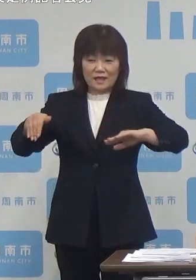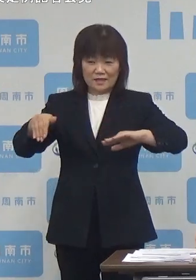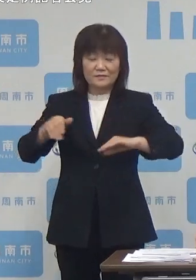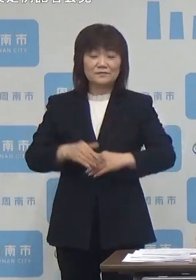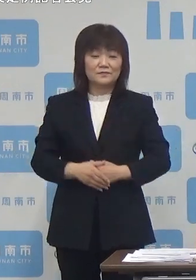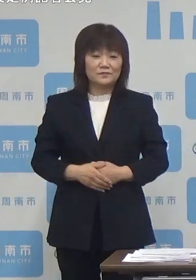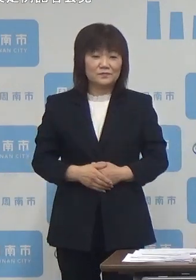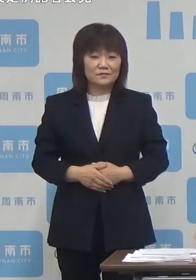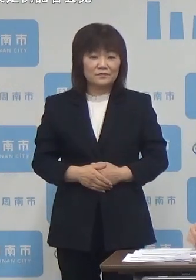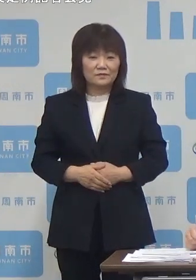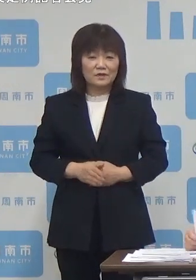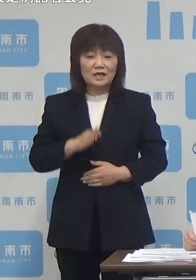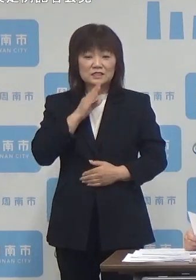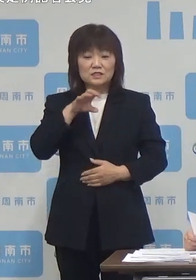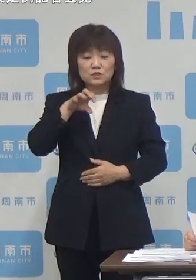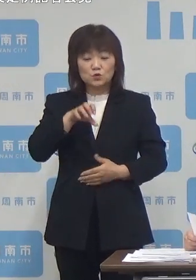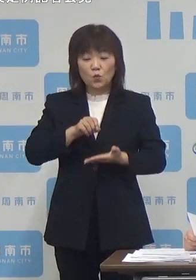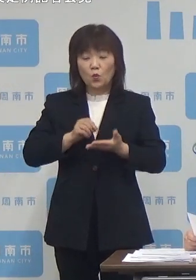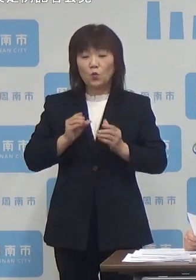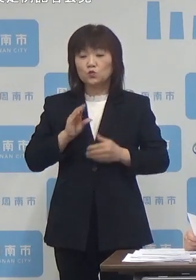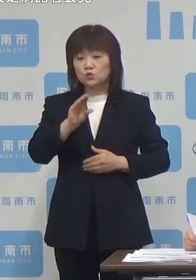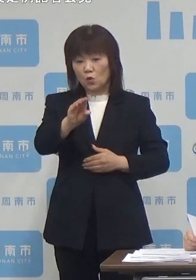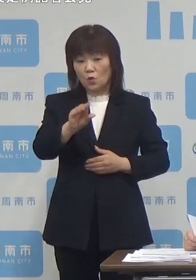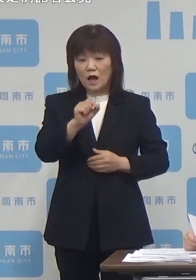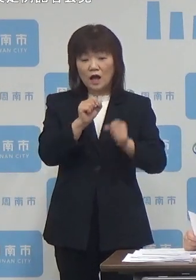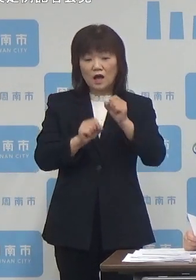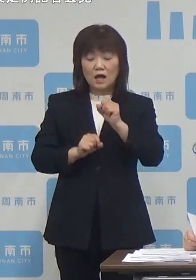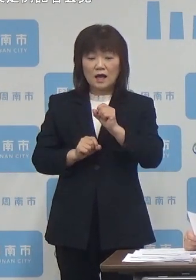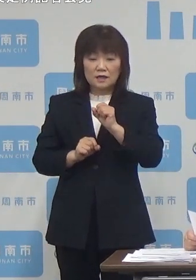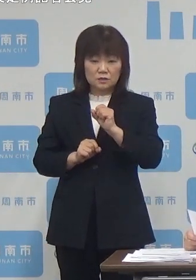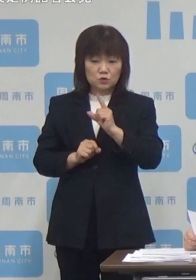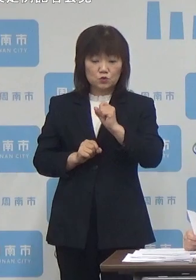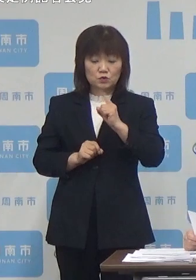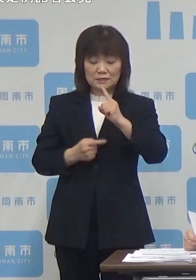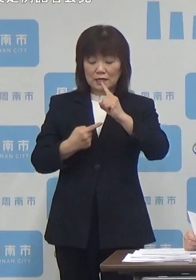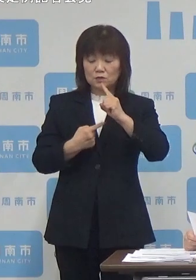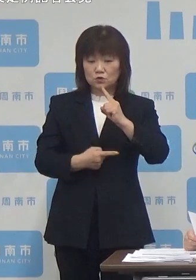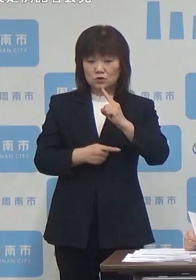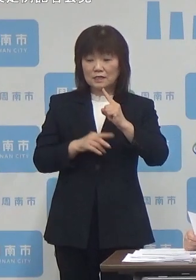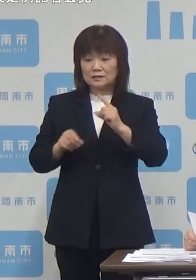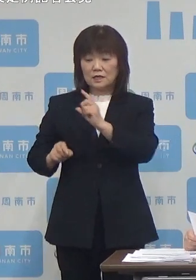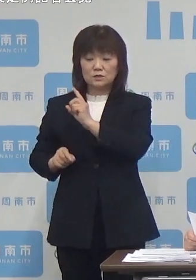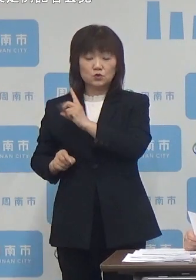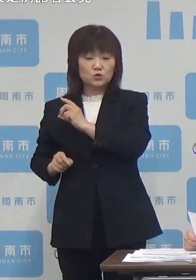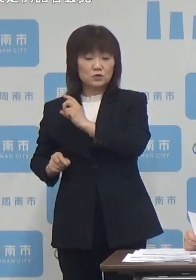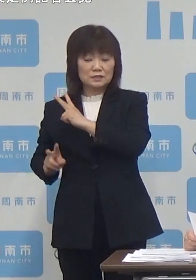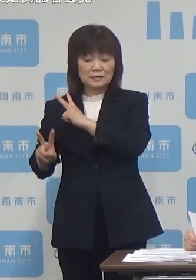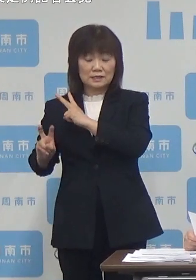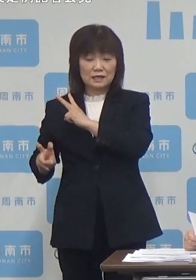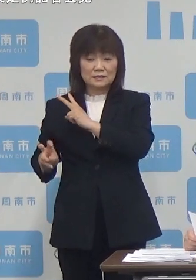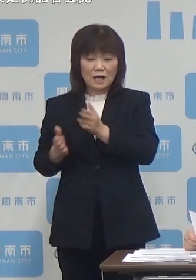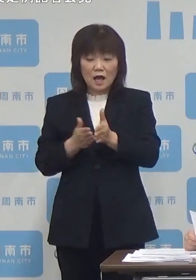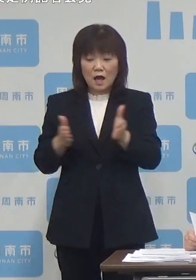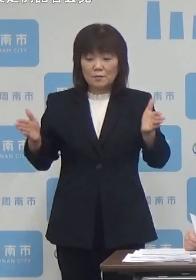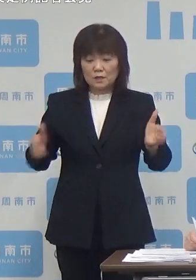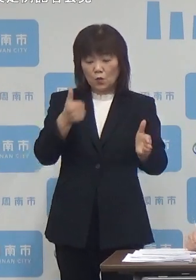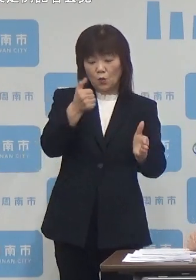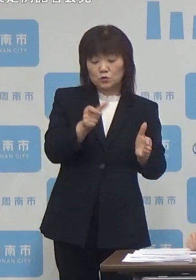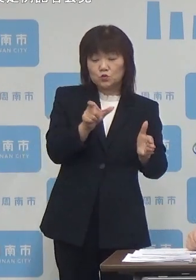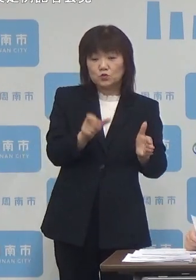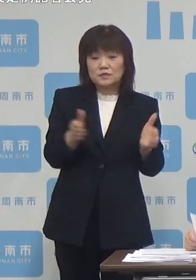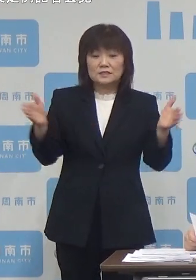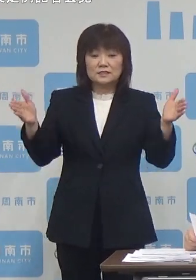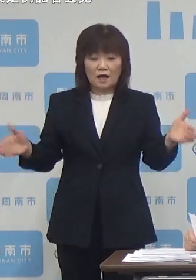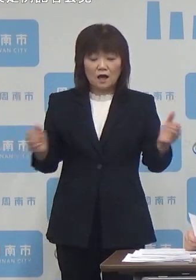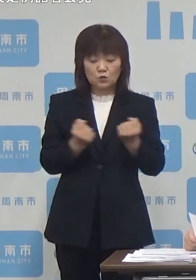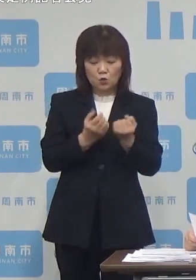です。実証運行では11月1日から12月20日までの50日間、